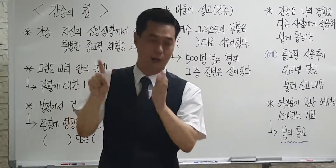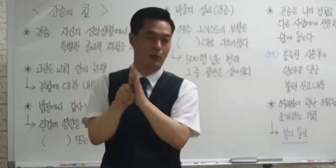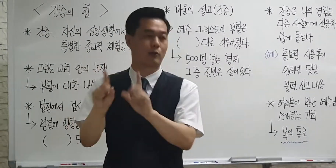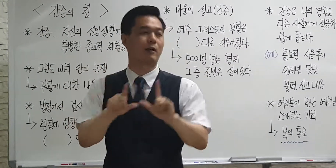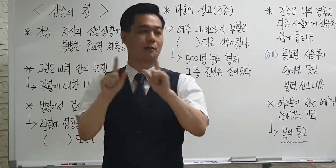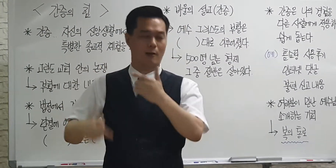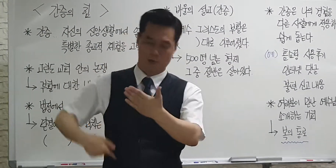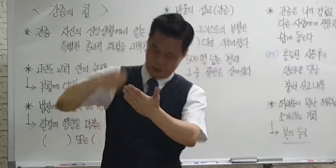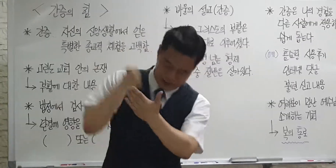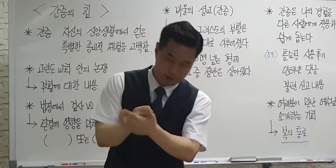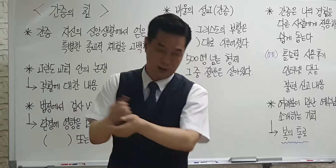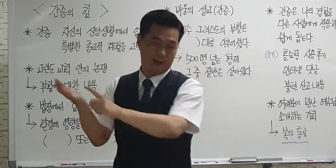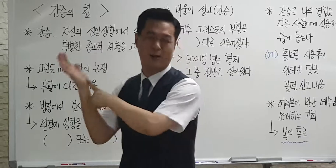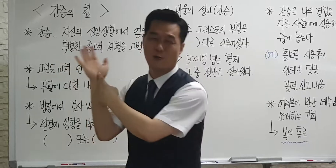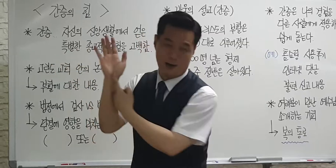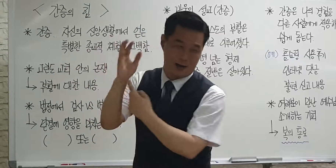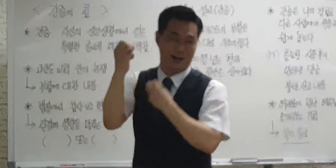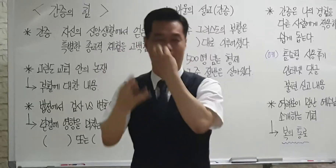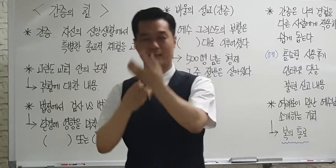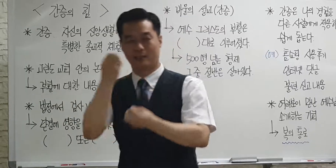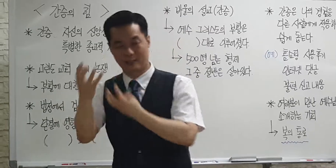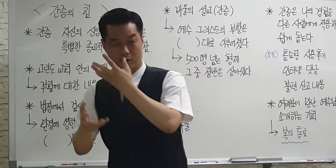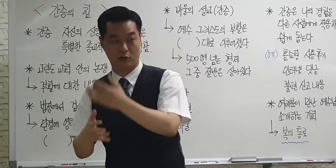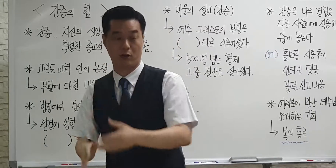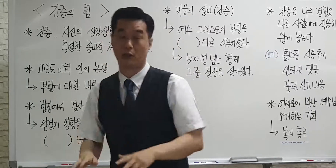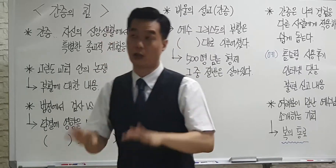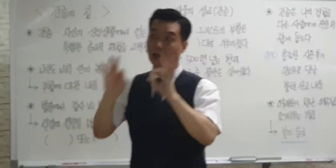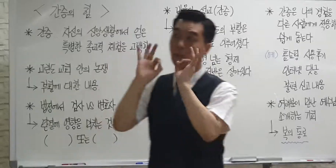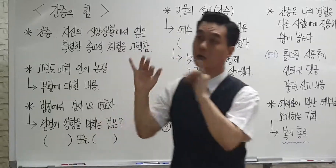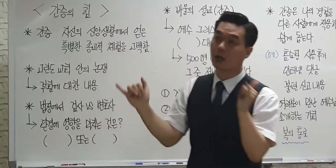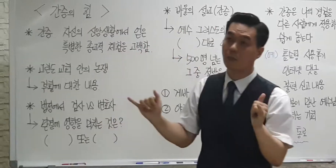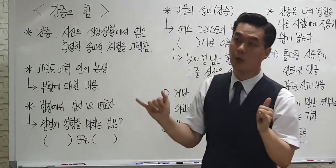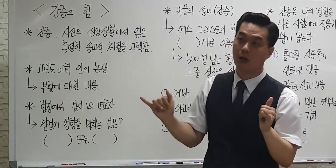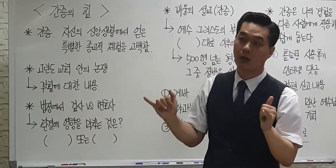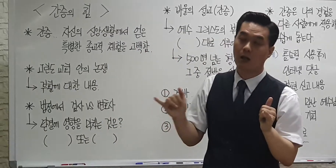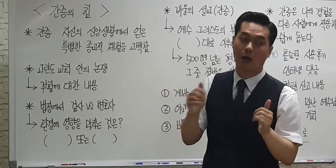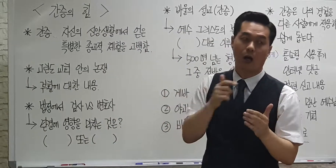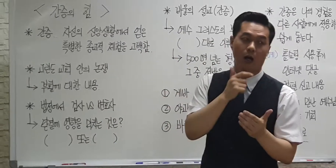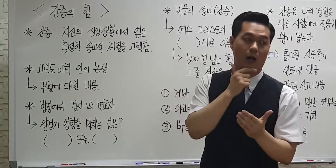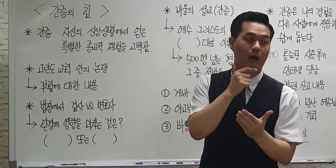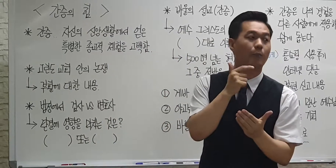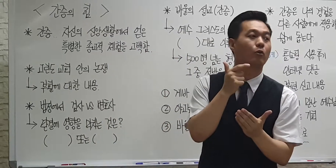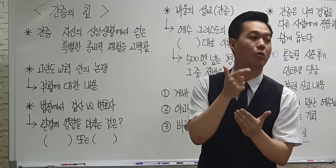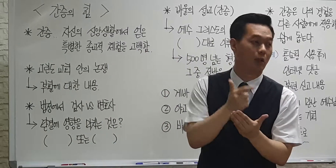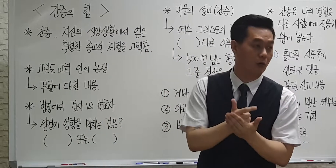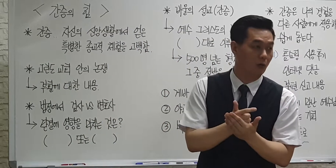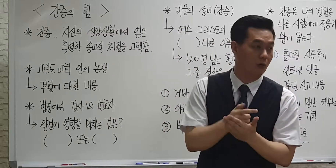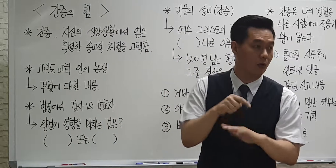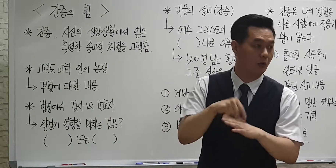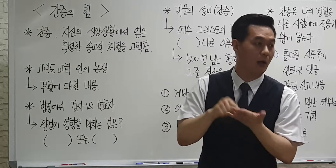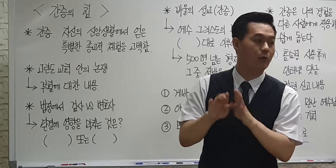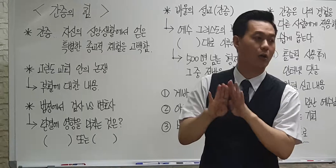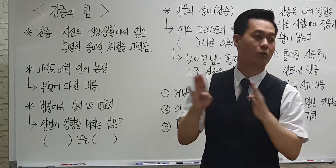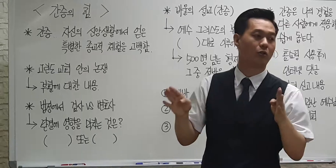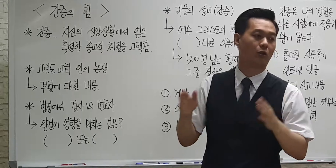믿고 살겠다고 결단했다고 막 간증을 했어요. 근데 그걸 보는 사람이 감동이 되고 마음이 열려져서